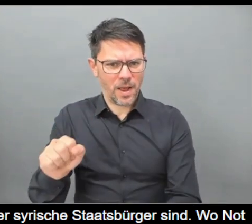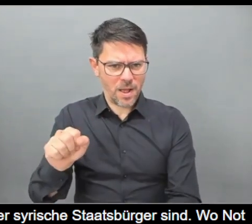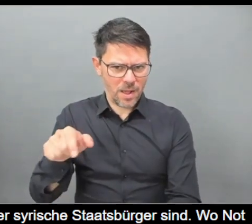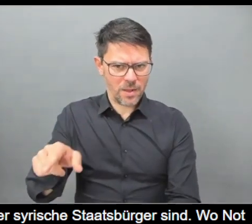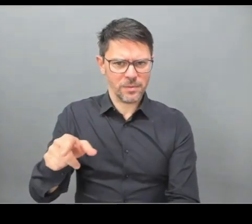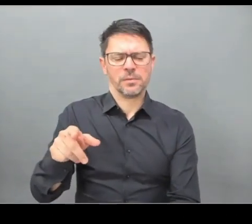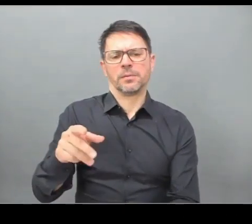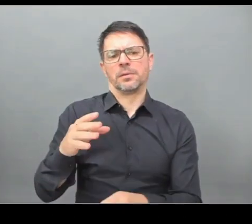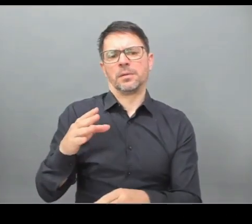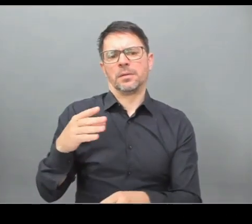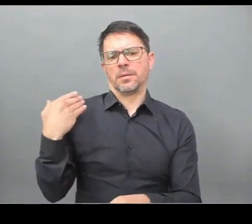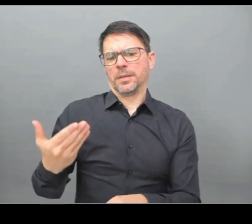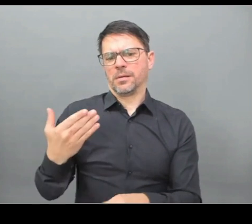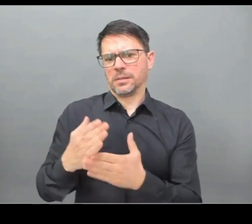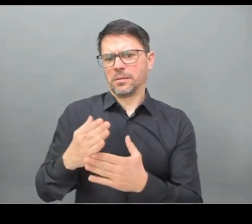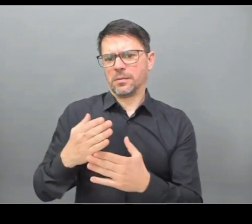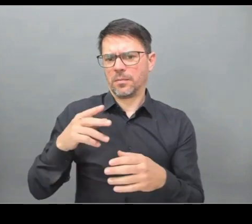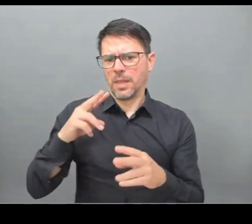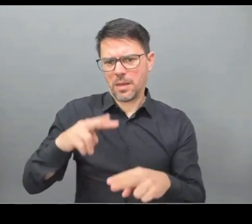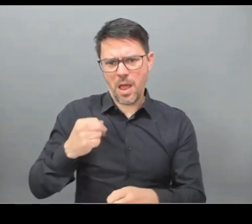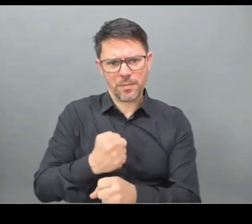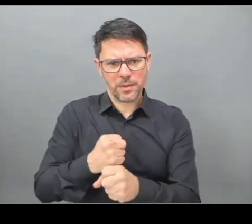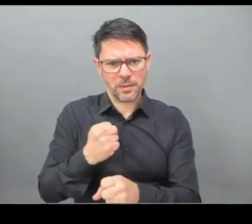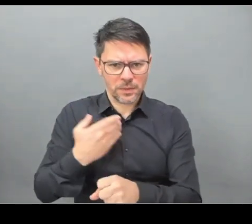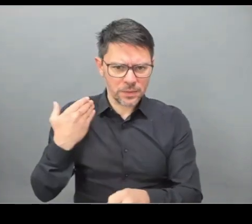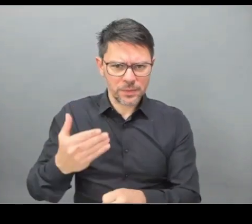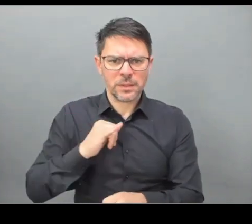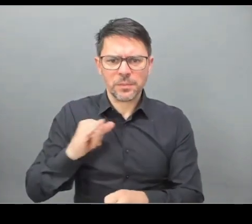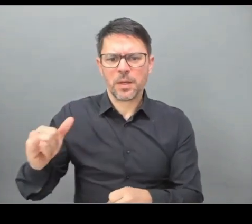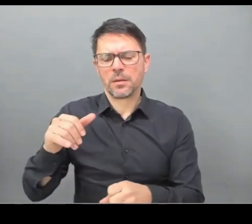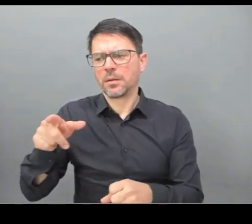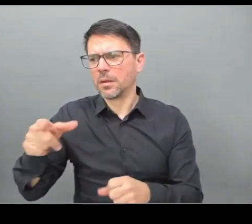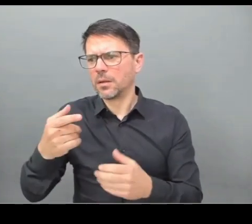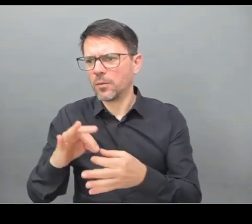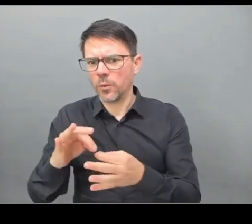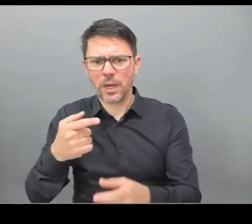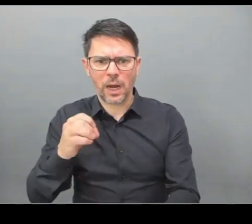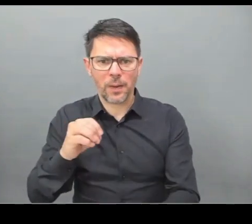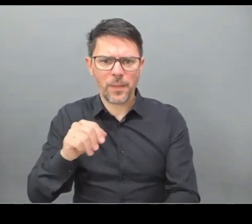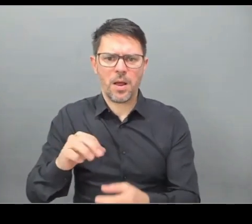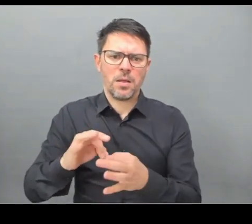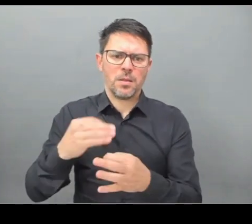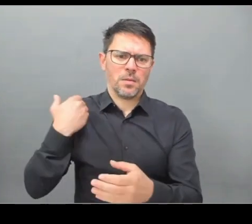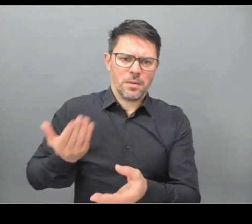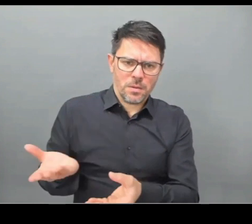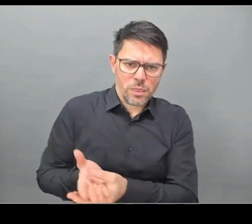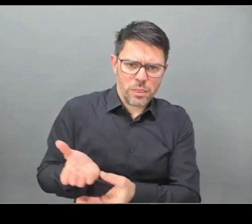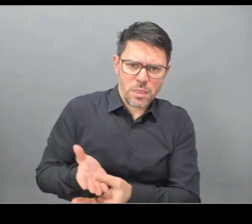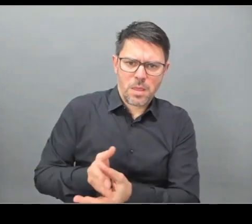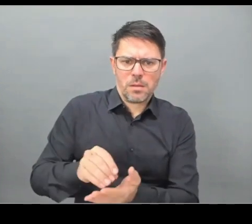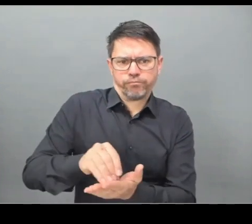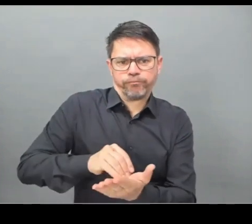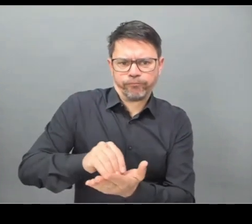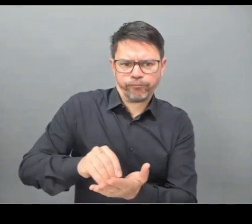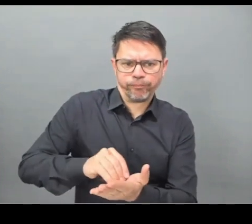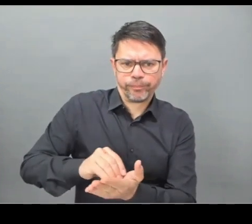über vier Jahre. Und demnach sind Musikveranstaltungen ohne die Zahlung von GEMA-Gebühren für Ehrenamtliche